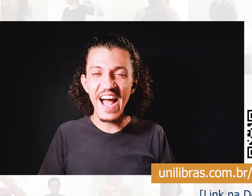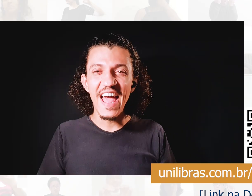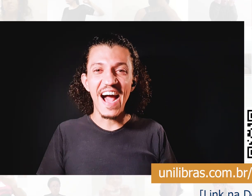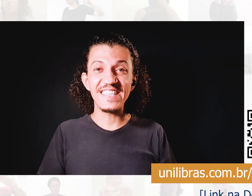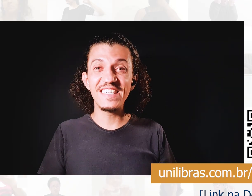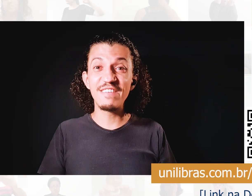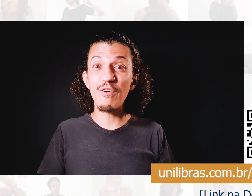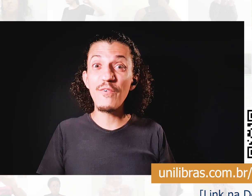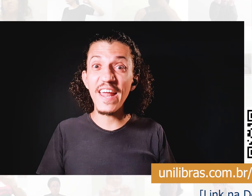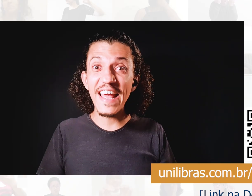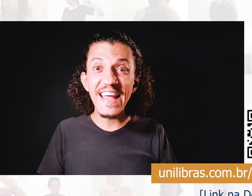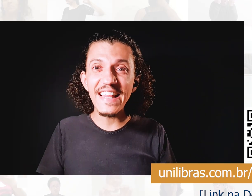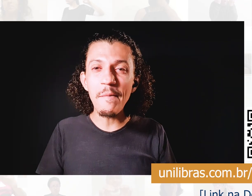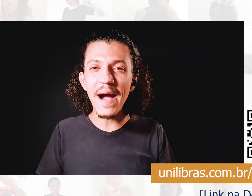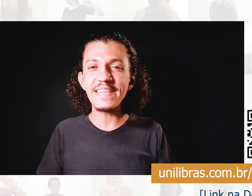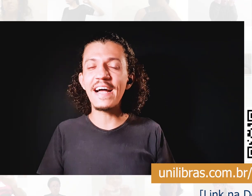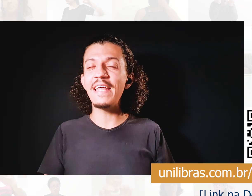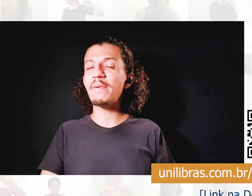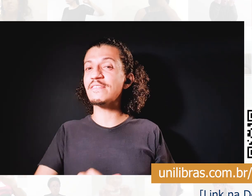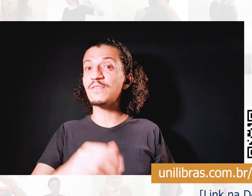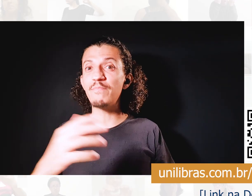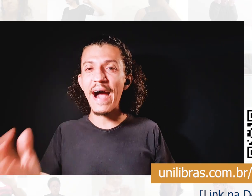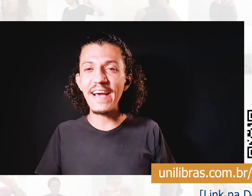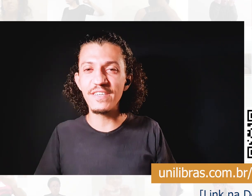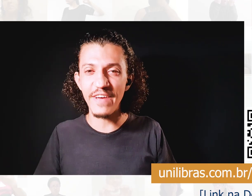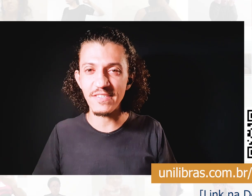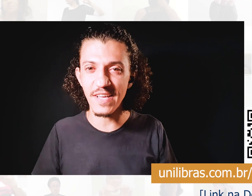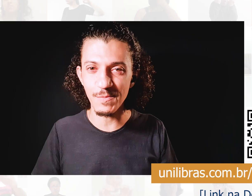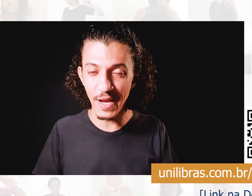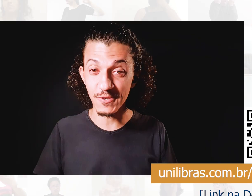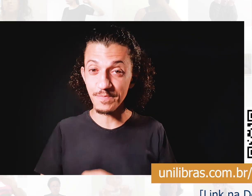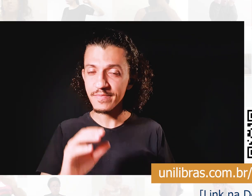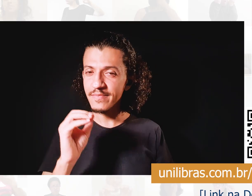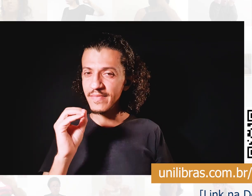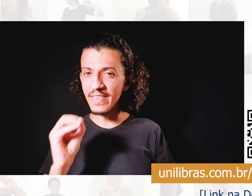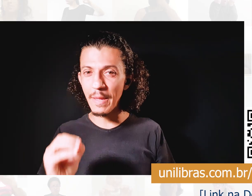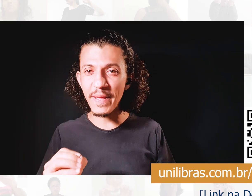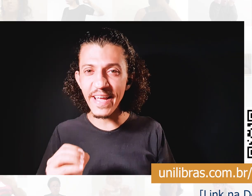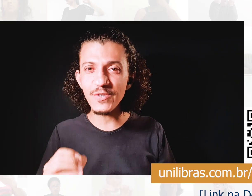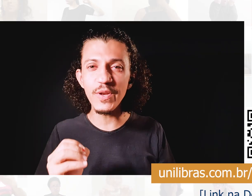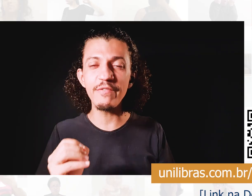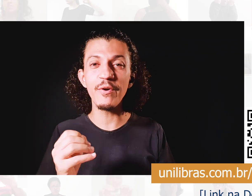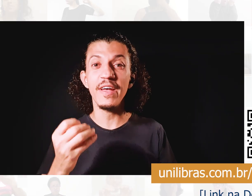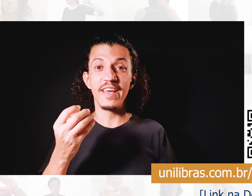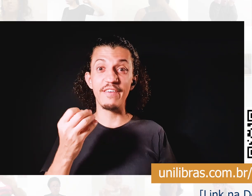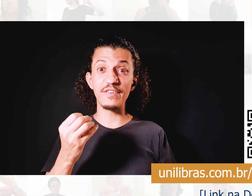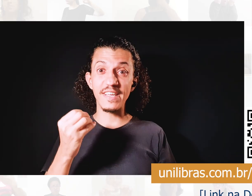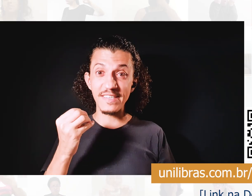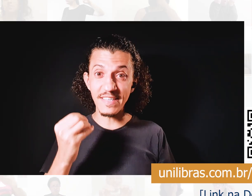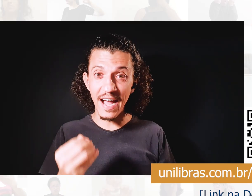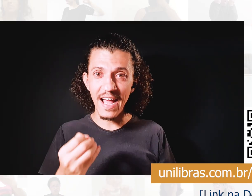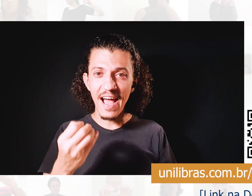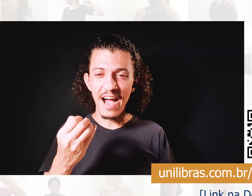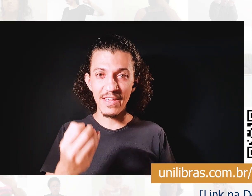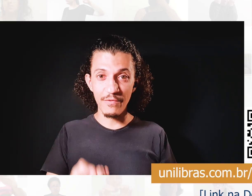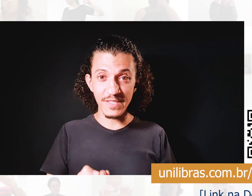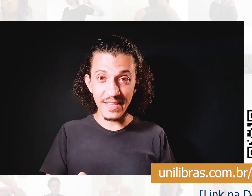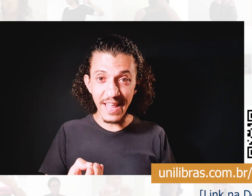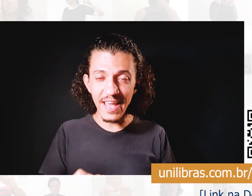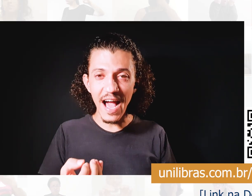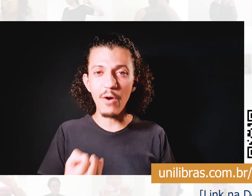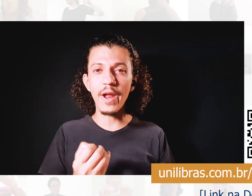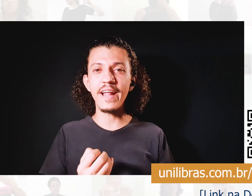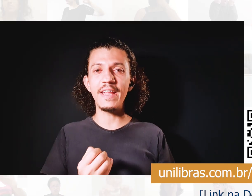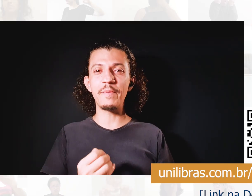te ajudar a se desenvolver ainda mais na Libras nos mais diversos aspectos. Independente do nível que você está, que